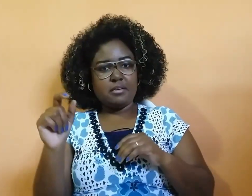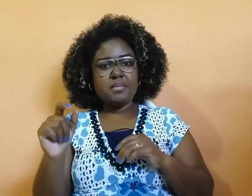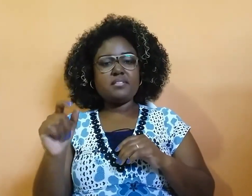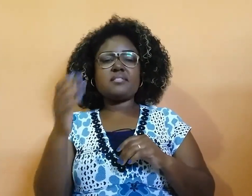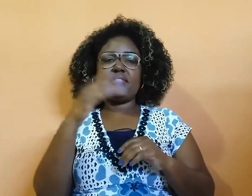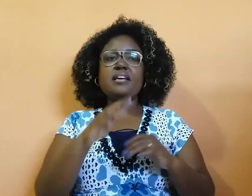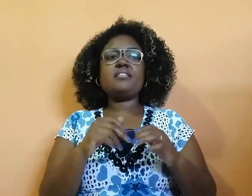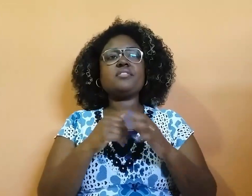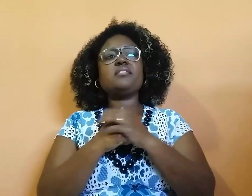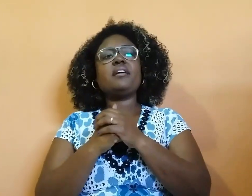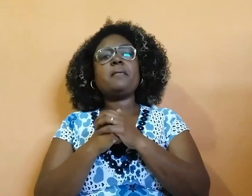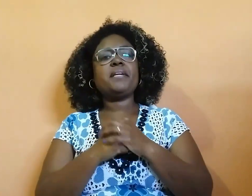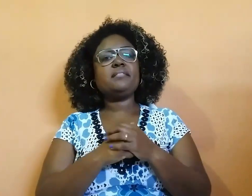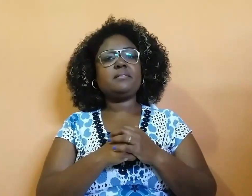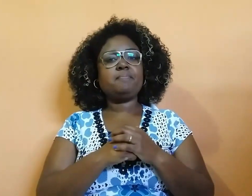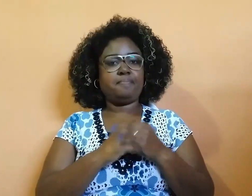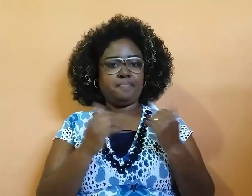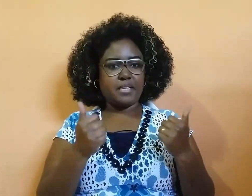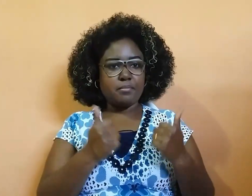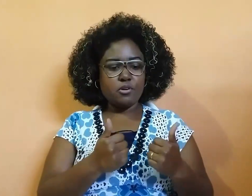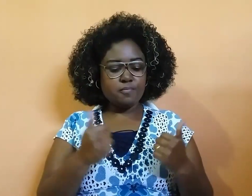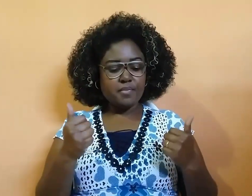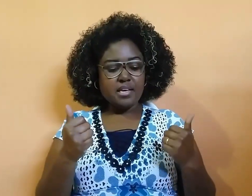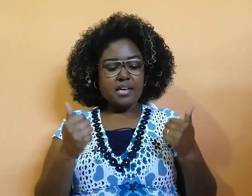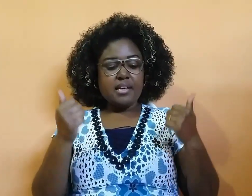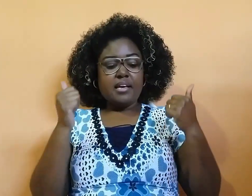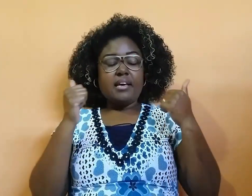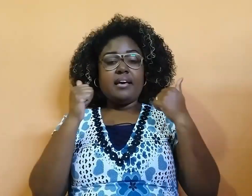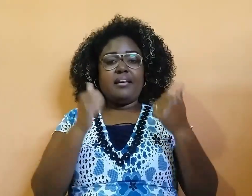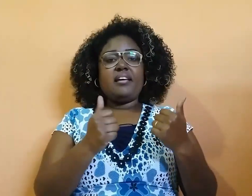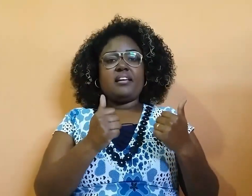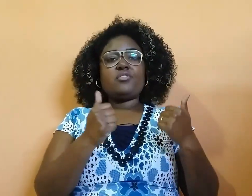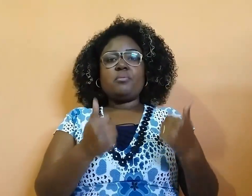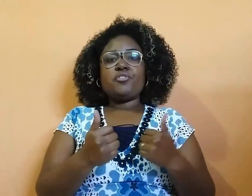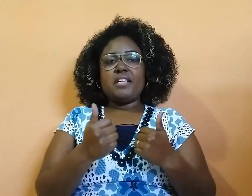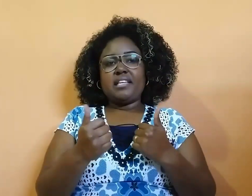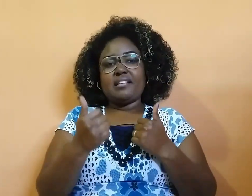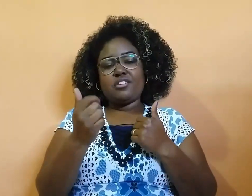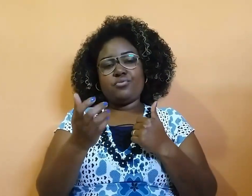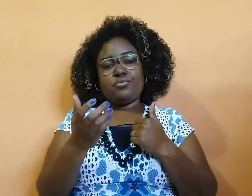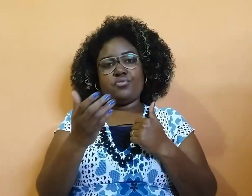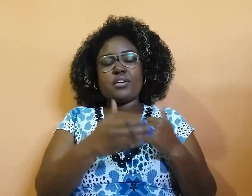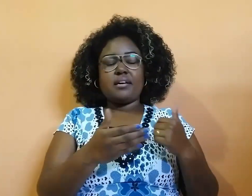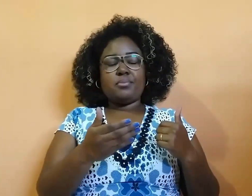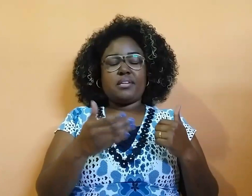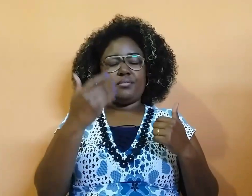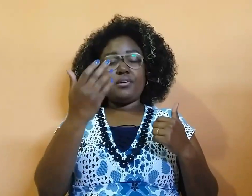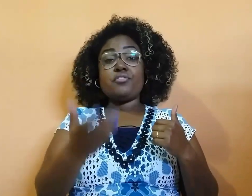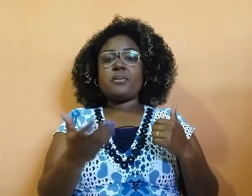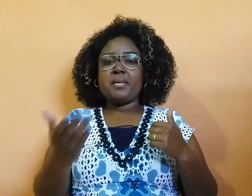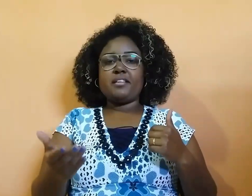libras e aí você vai aprender bom é como eu falei é que o vocabulário o alfabeto